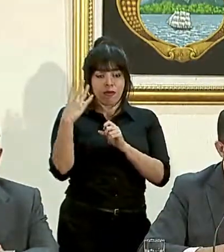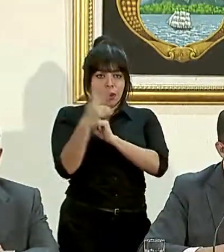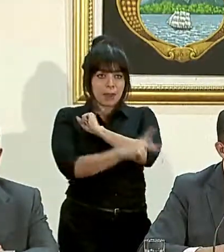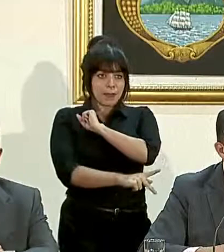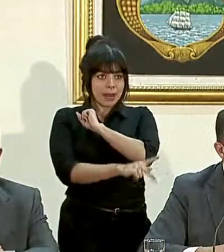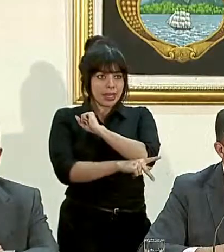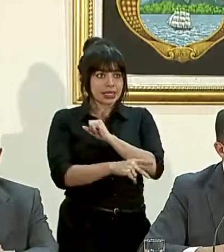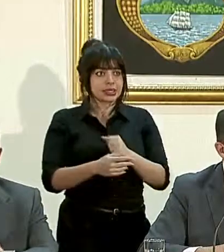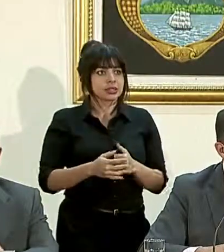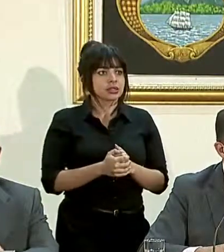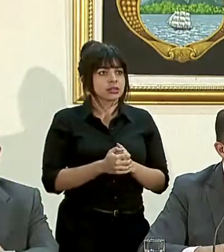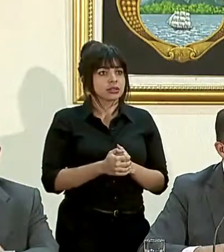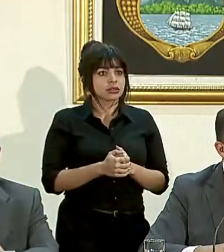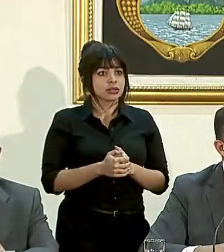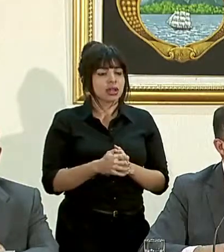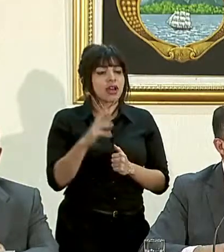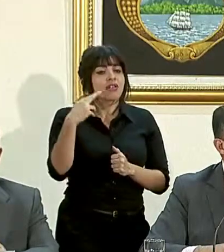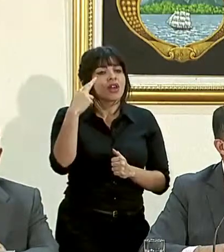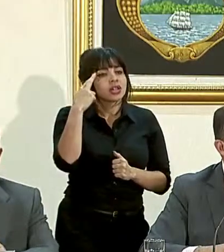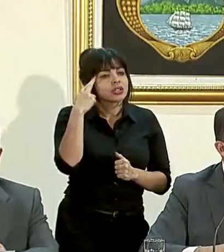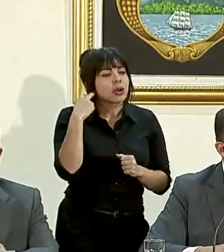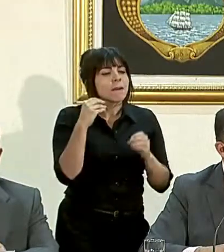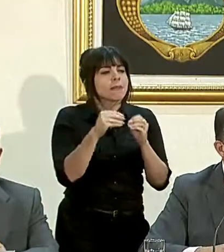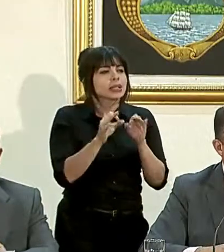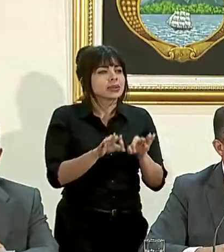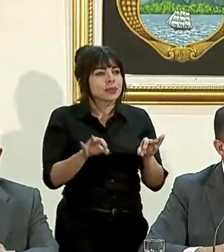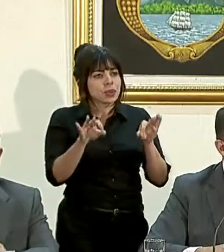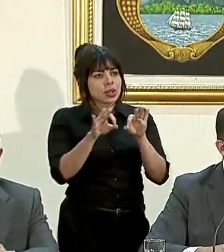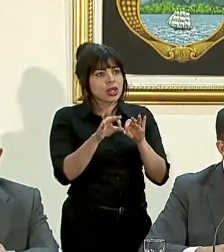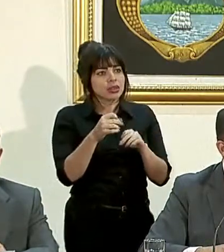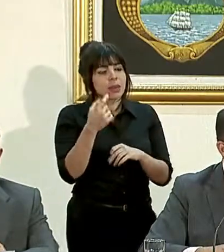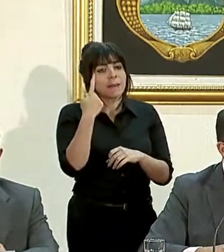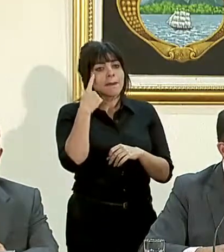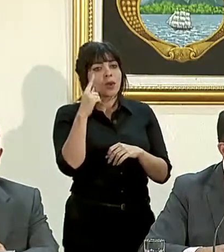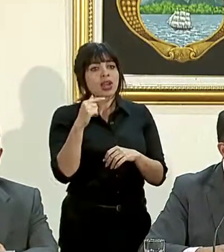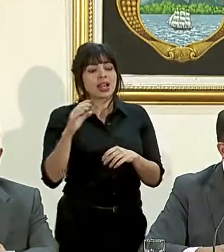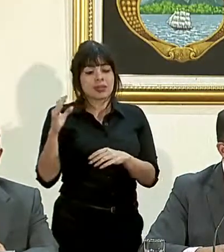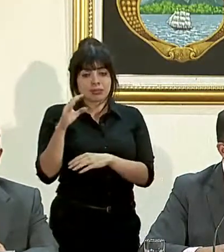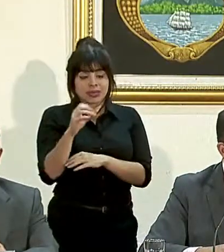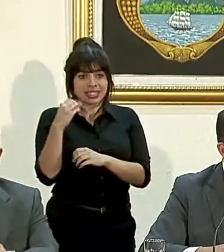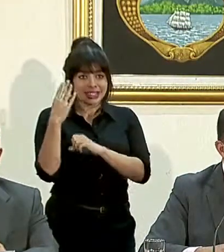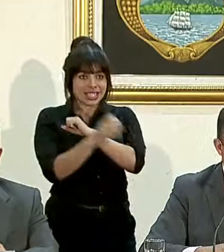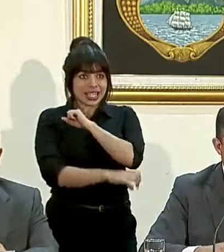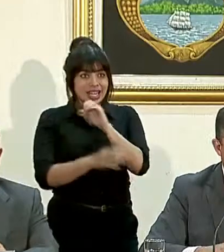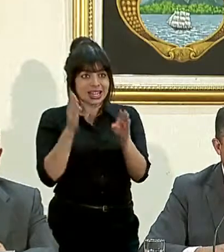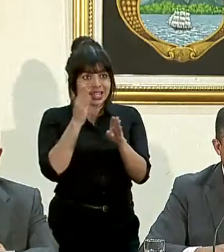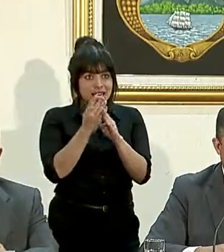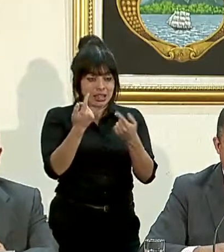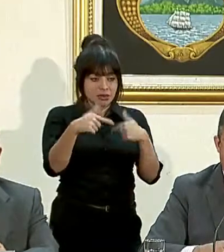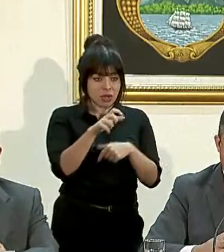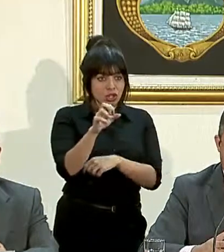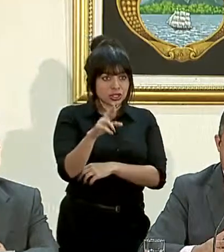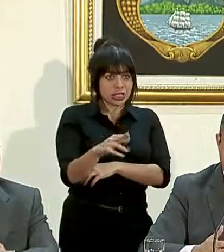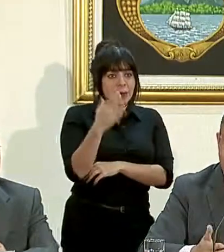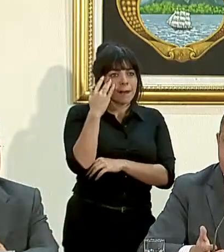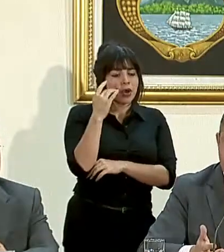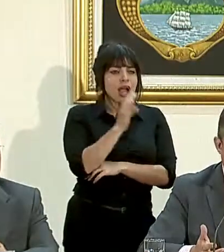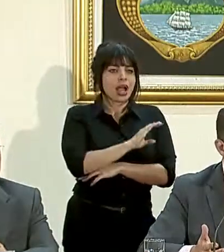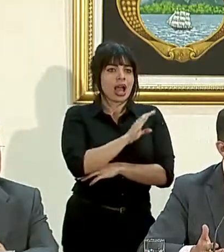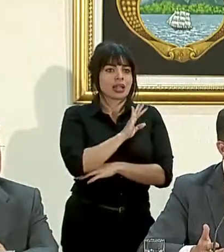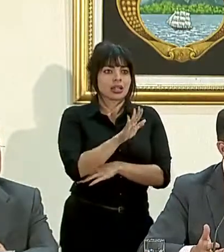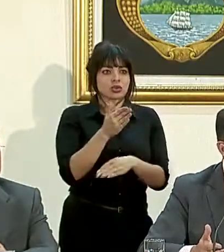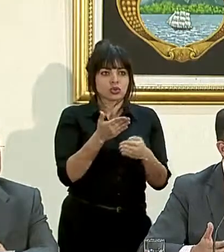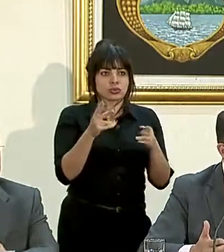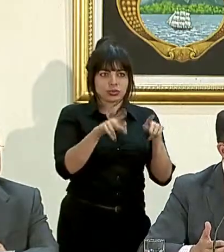país, la razón más importante por la cual la inversión extranjera directa viene a Costa Rica es por la calidad de su